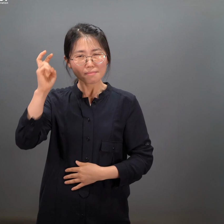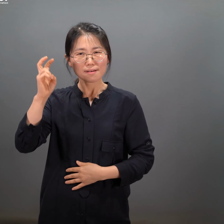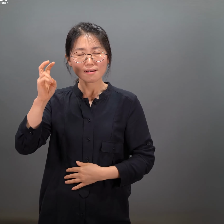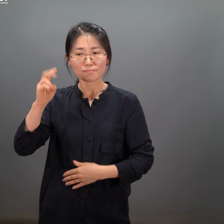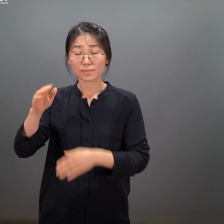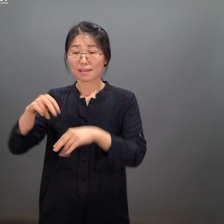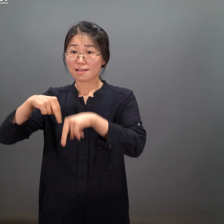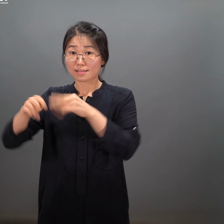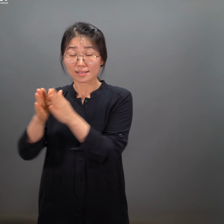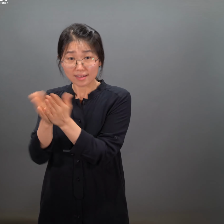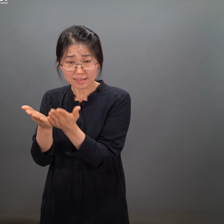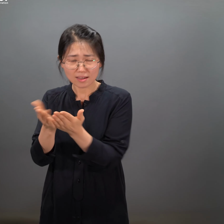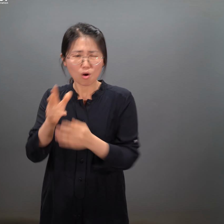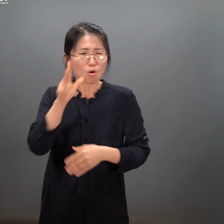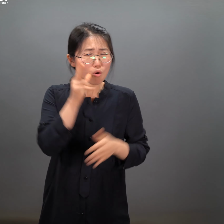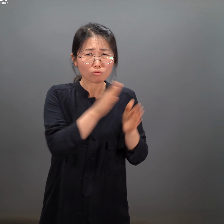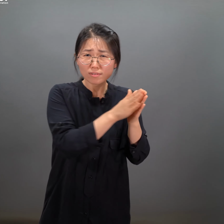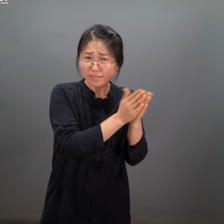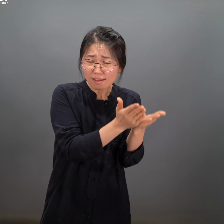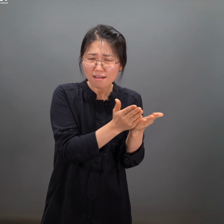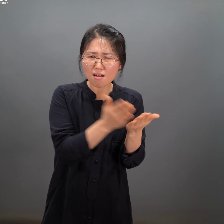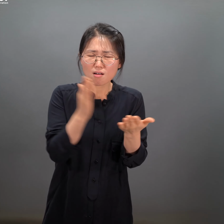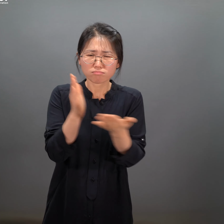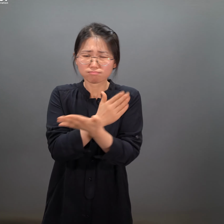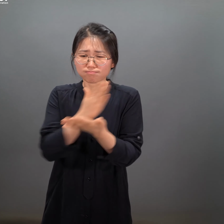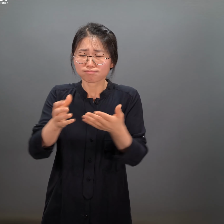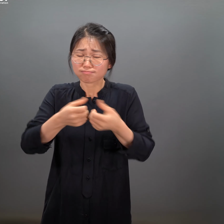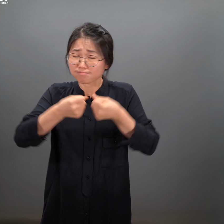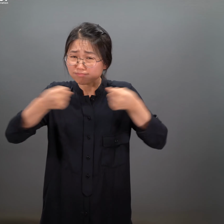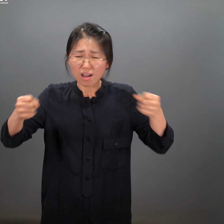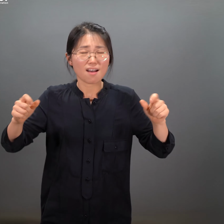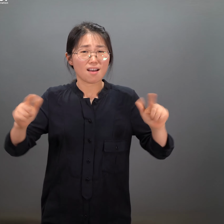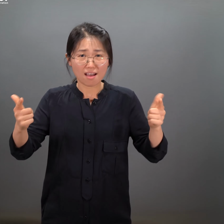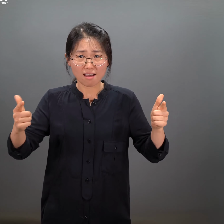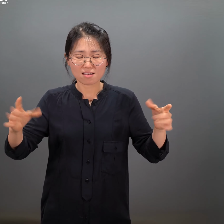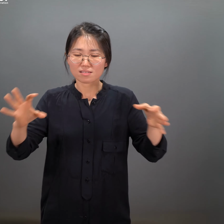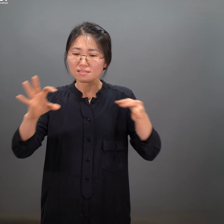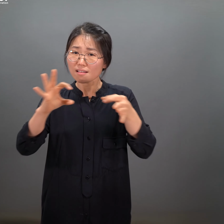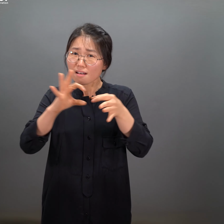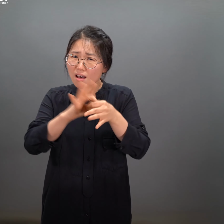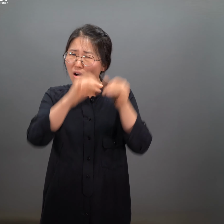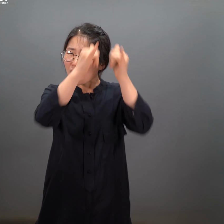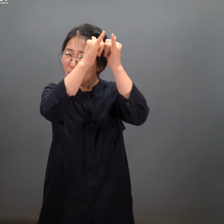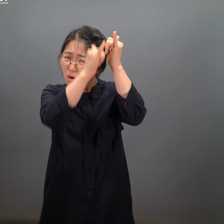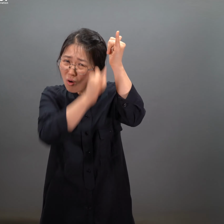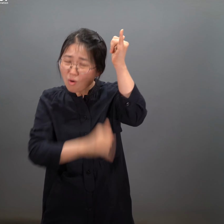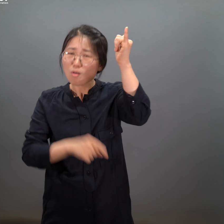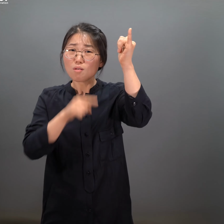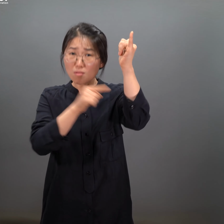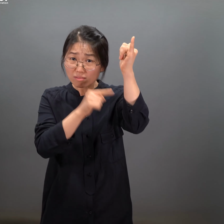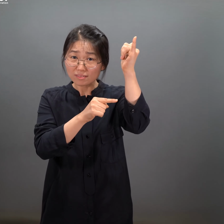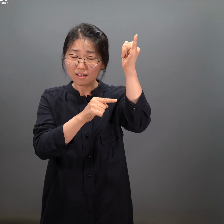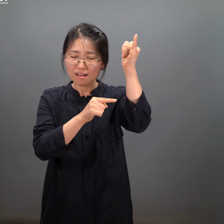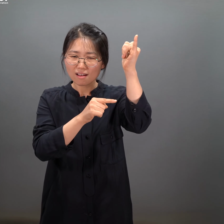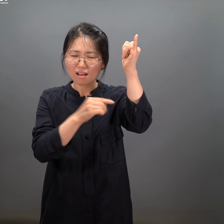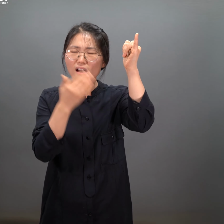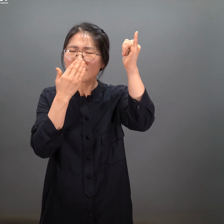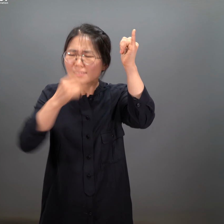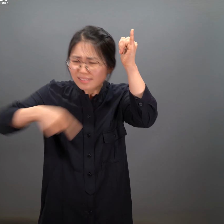책이 나뉘어진 책이 아니라 결국 하나의 책으로 연결시켜 함께 보아야